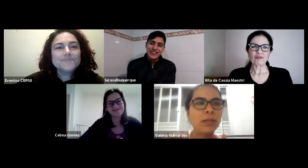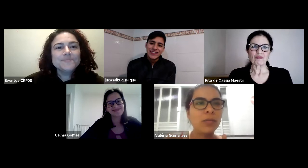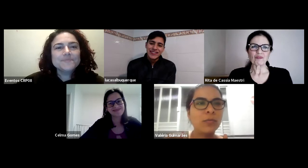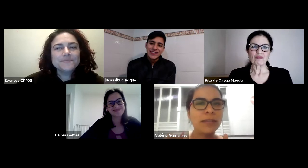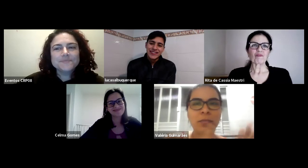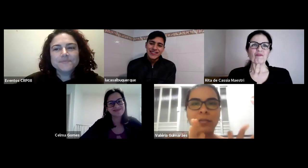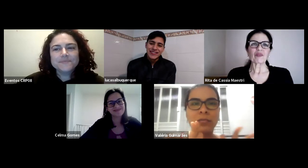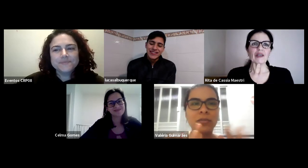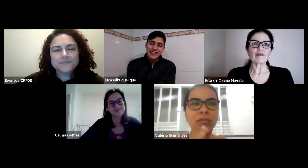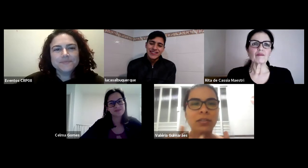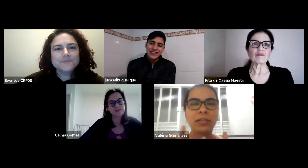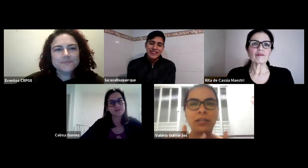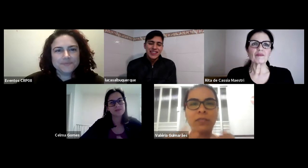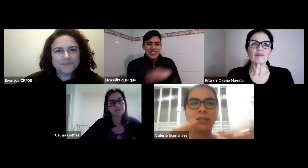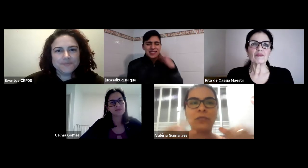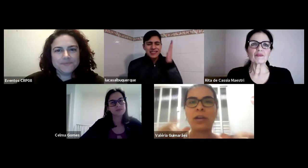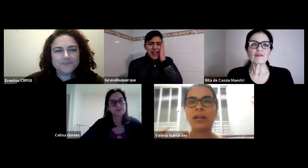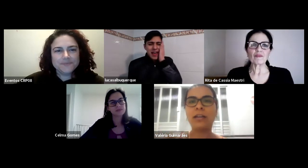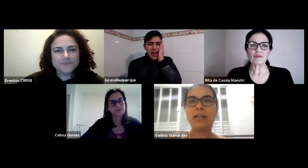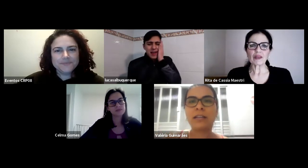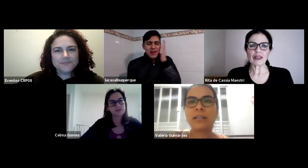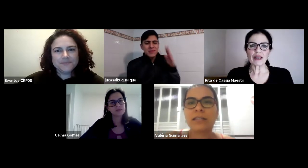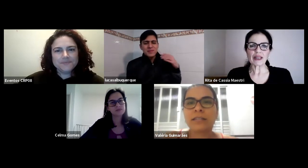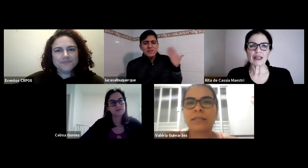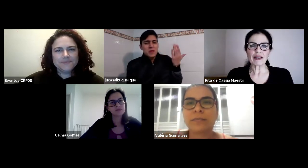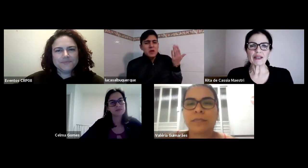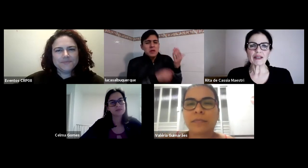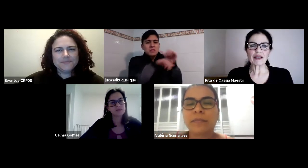Sabe quando, mais ou menos, que vai divulgar?